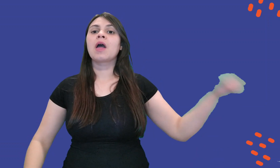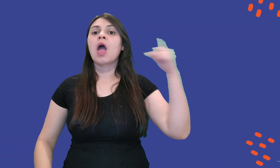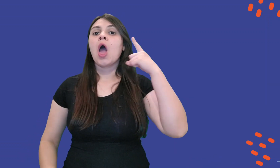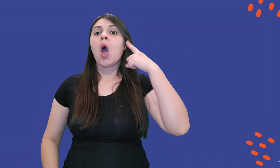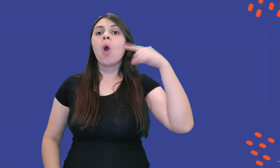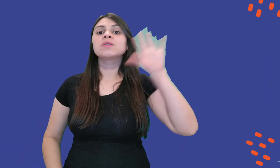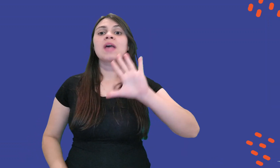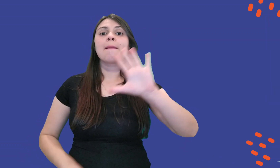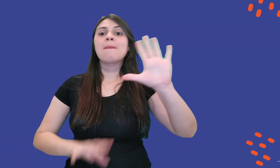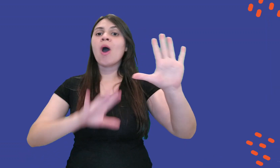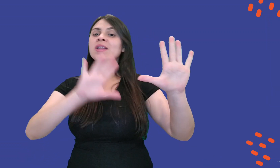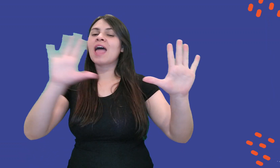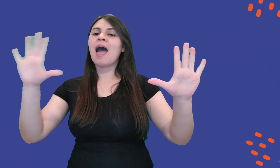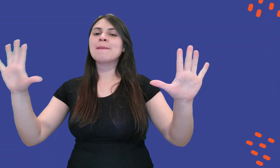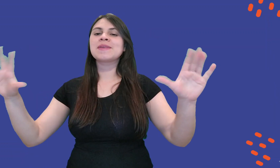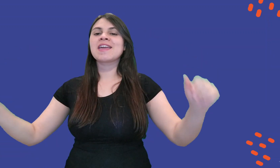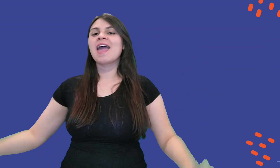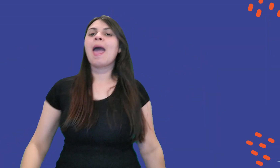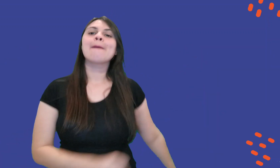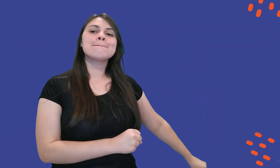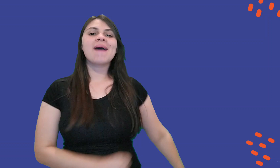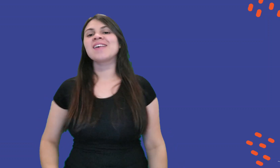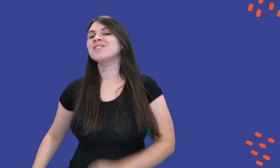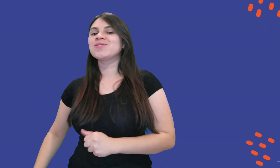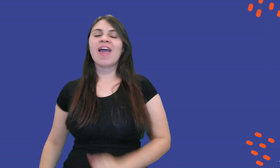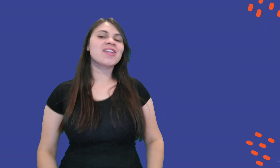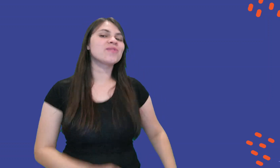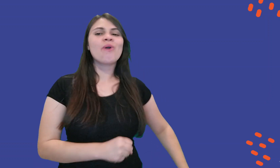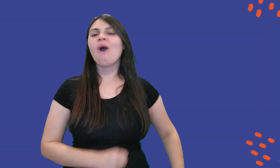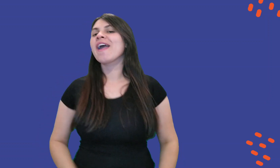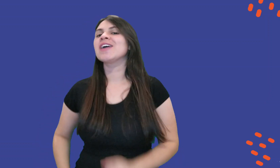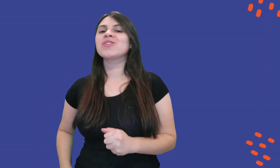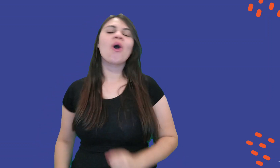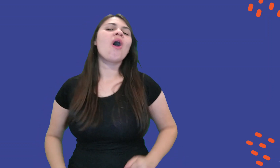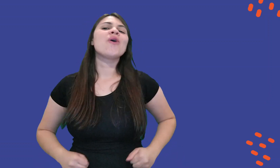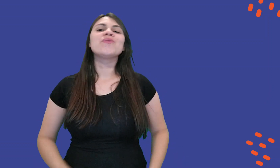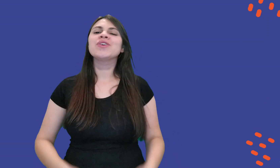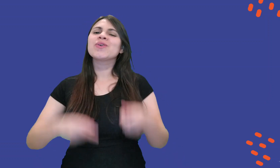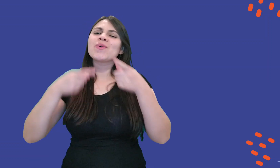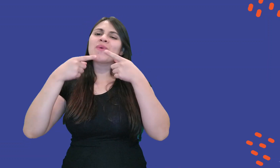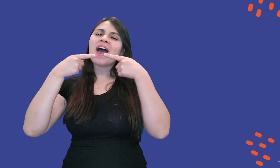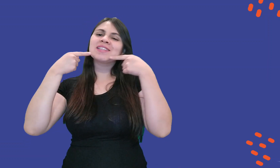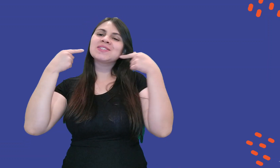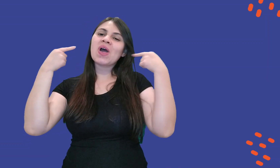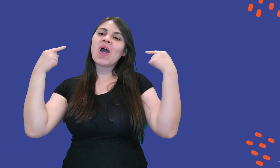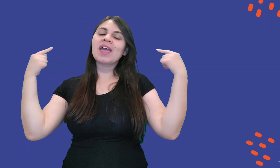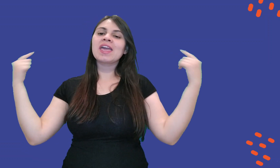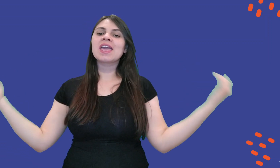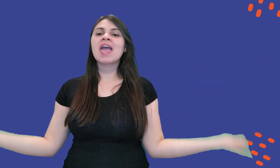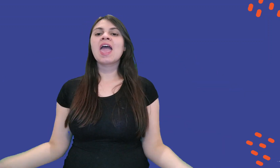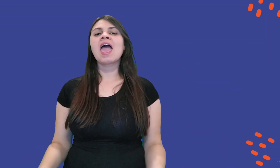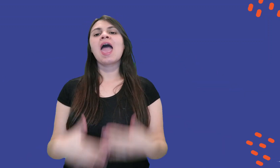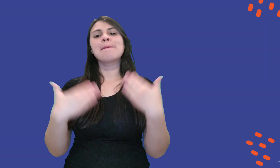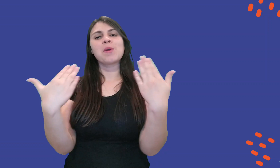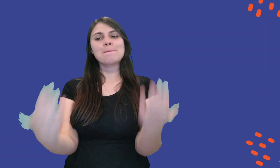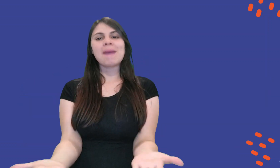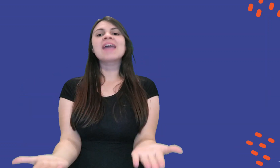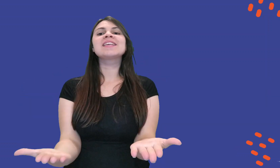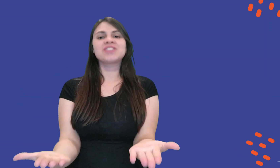Ouça a porta abrir Passos Mei no corredor fico a sorrir é meu pai que